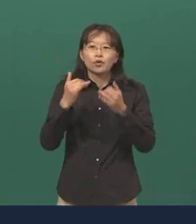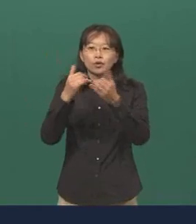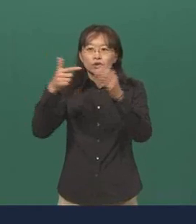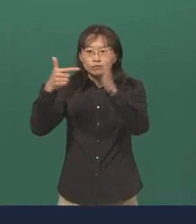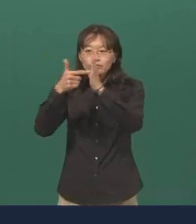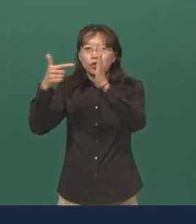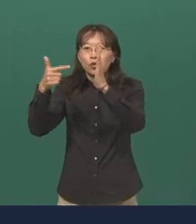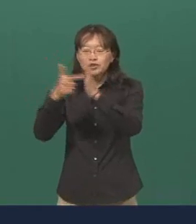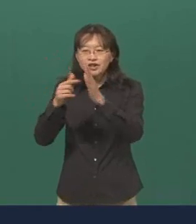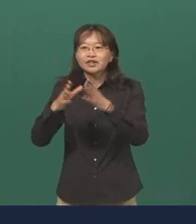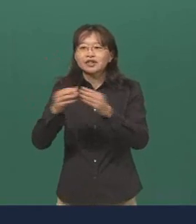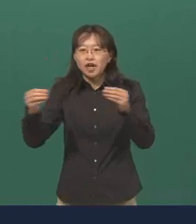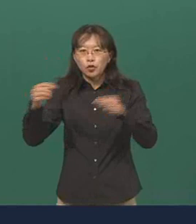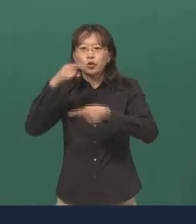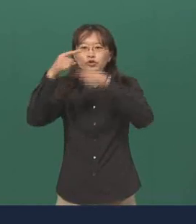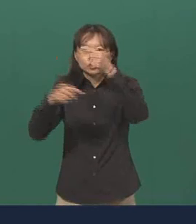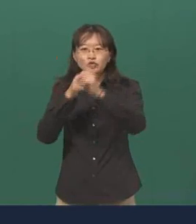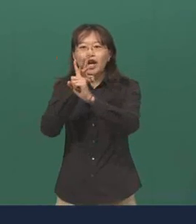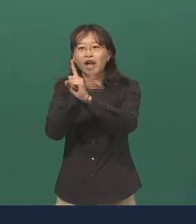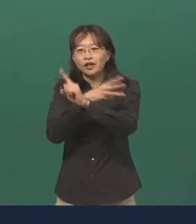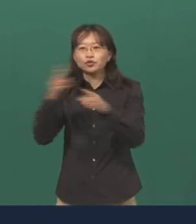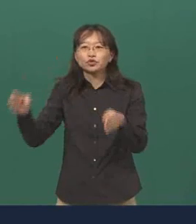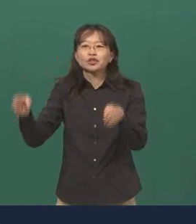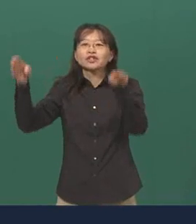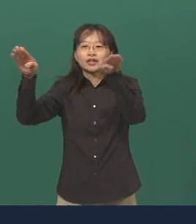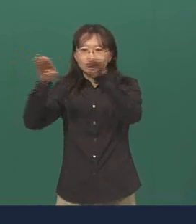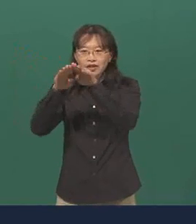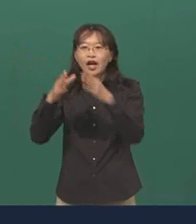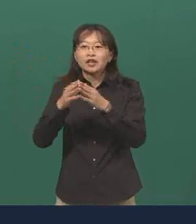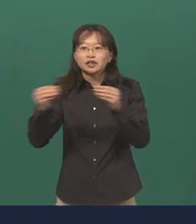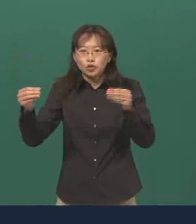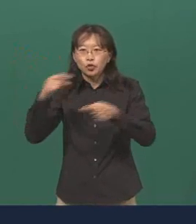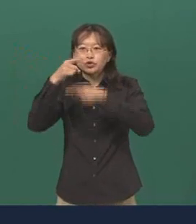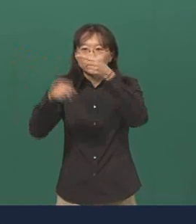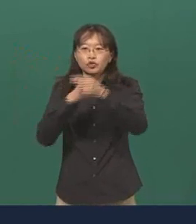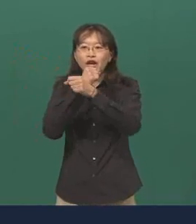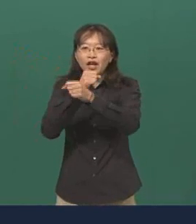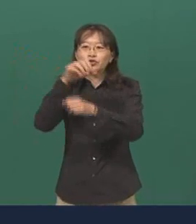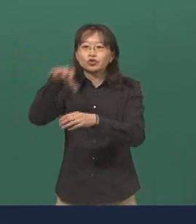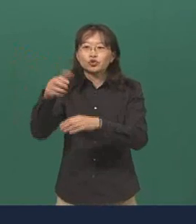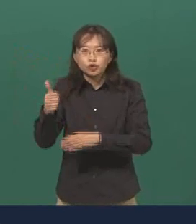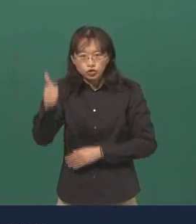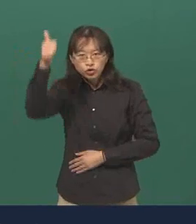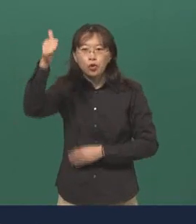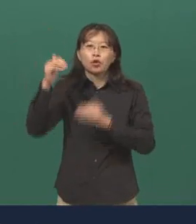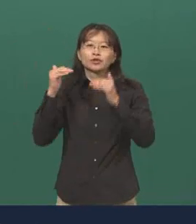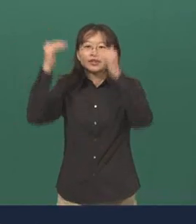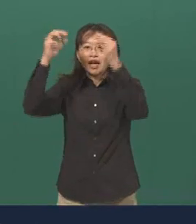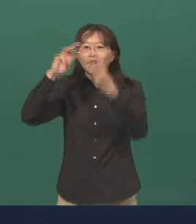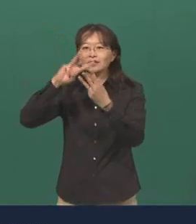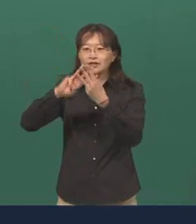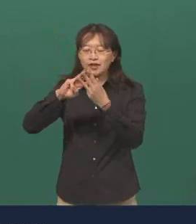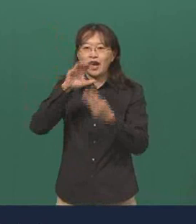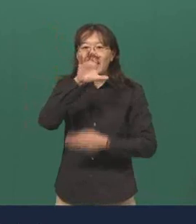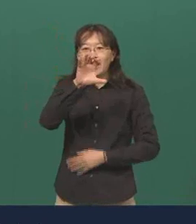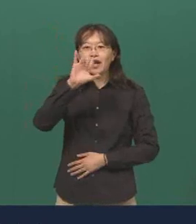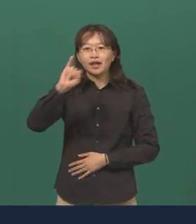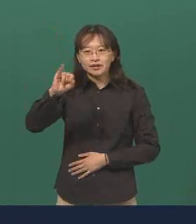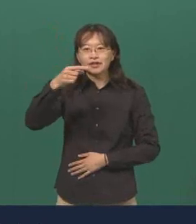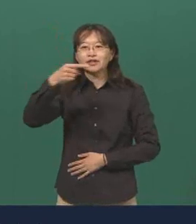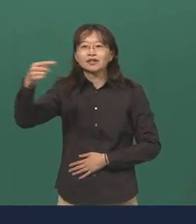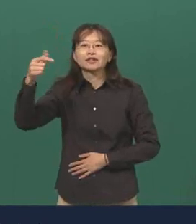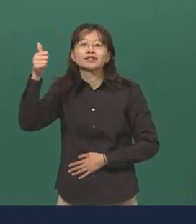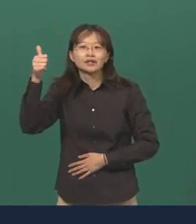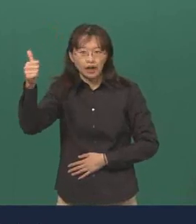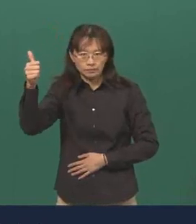今年の記念講演は社会福祉法人全国手話研修センター日本手話研究所所長高